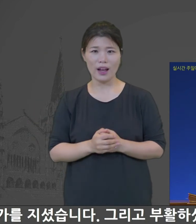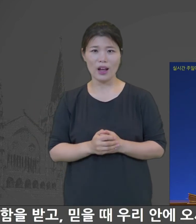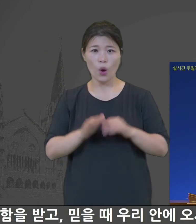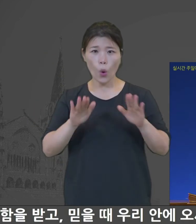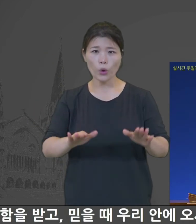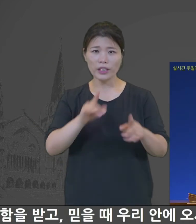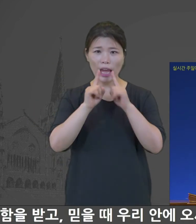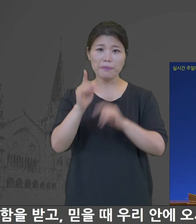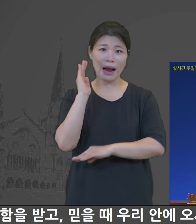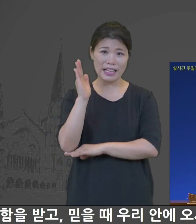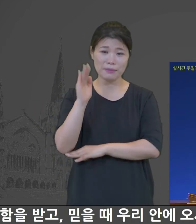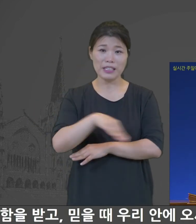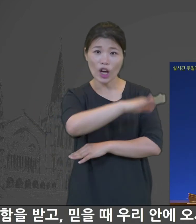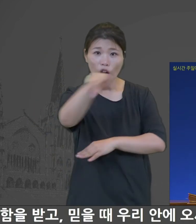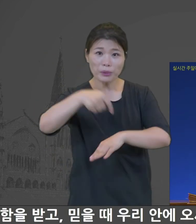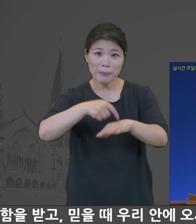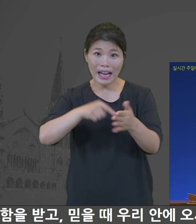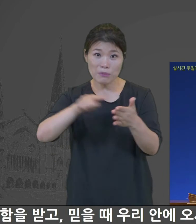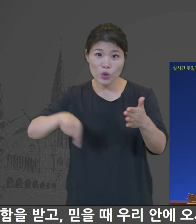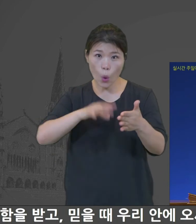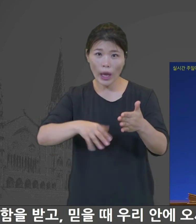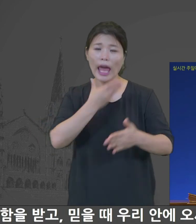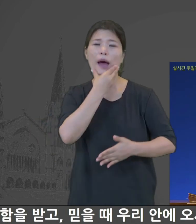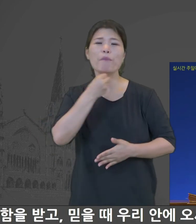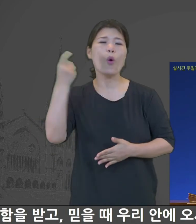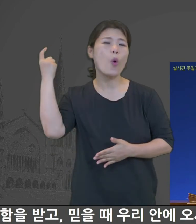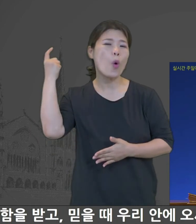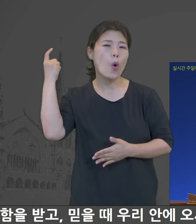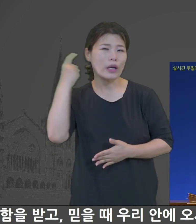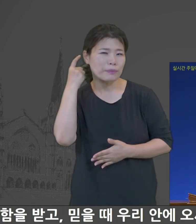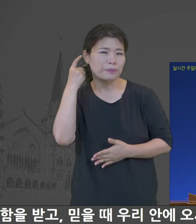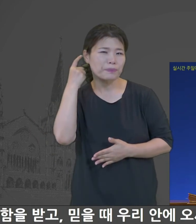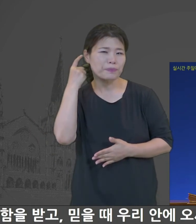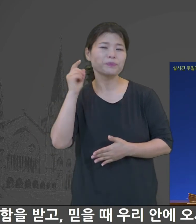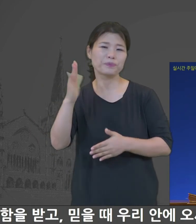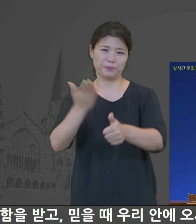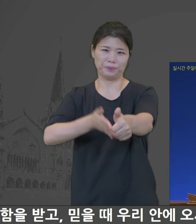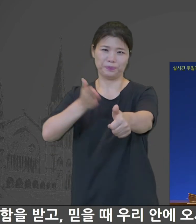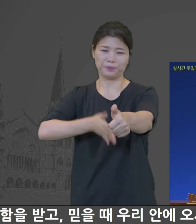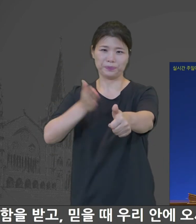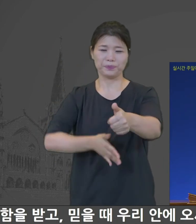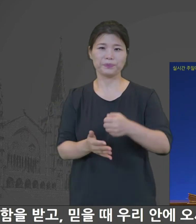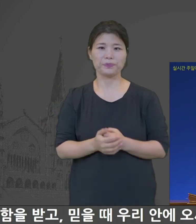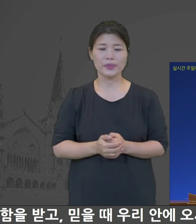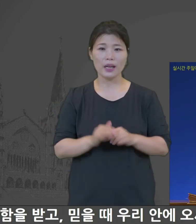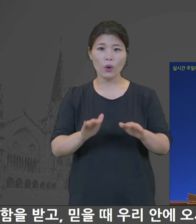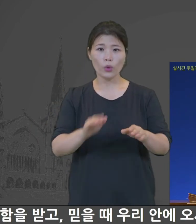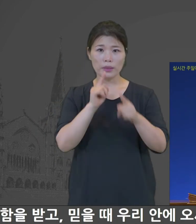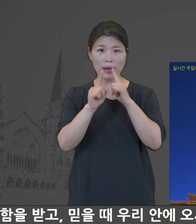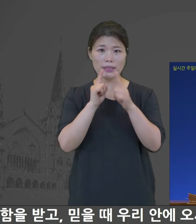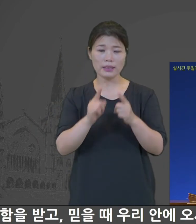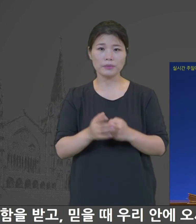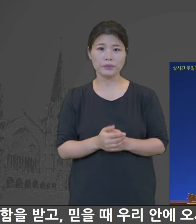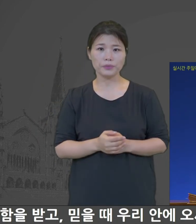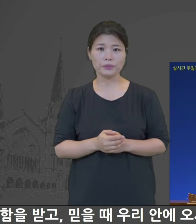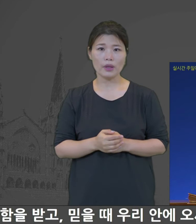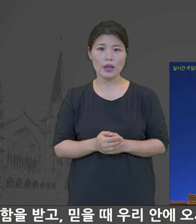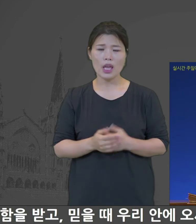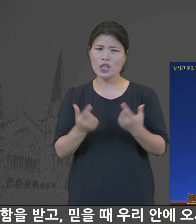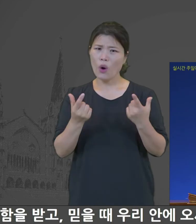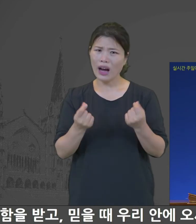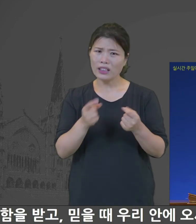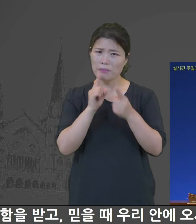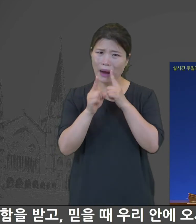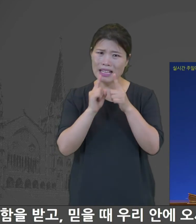속에 살아있는 복음이기를 주 안에서 소망합니다. 근데 오늘 말씀은요, 그런 얘기들이 다